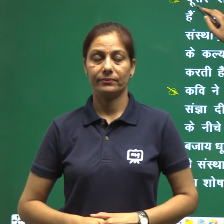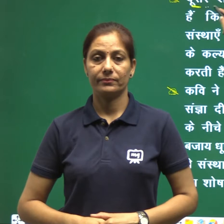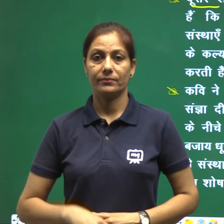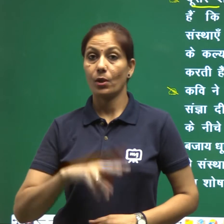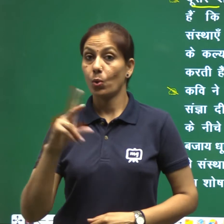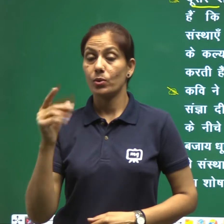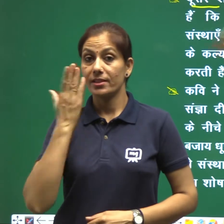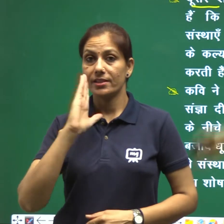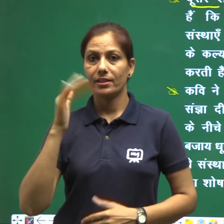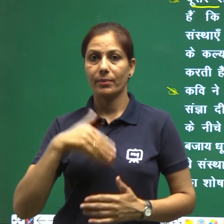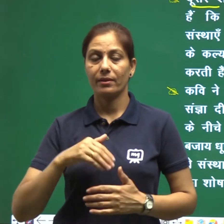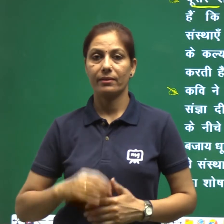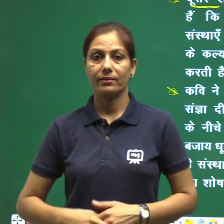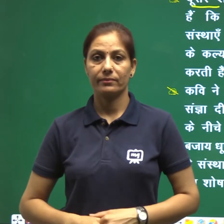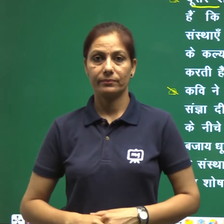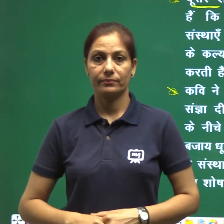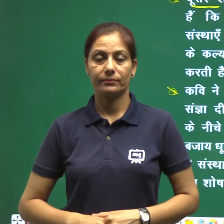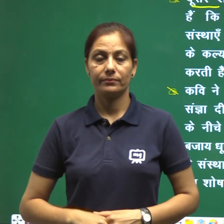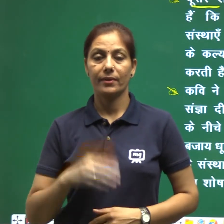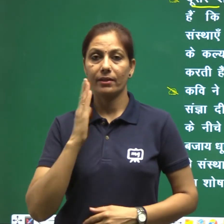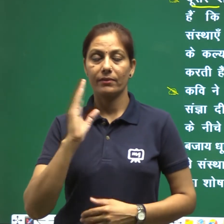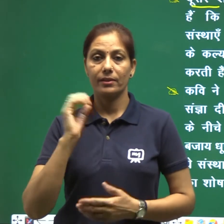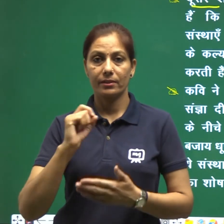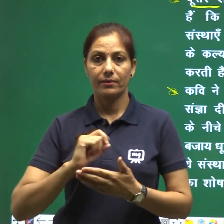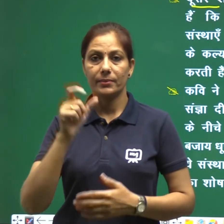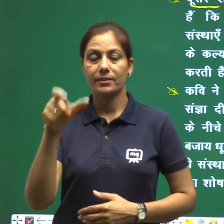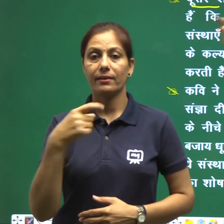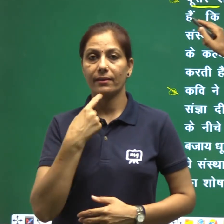दूसरे शेर में कवि कहते हैं कि